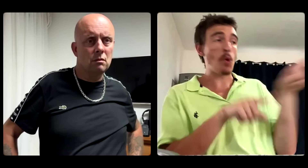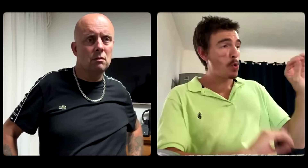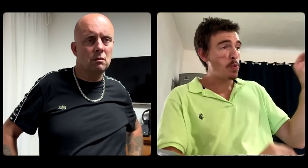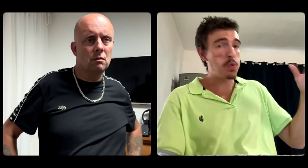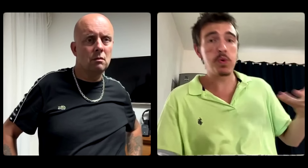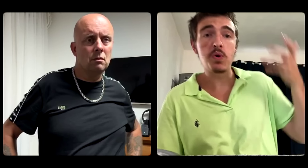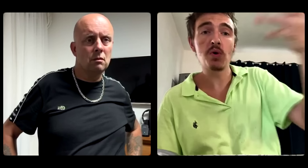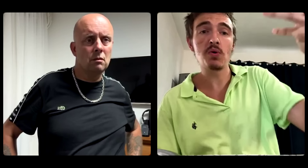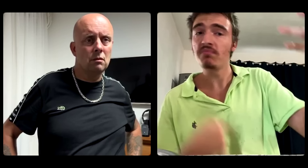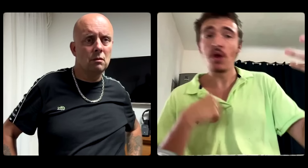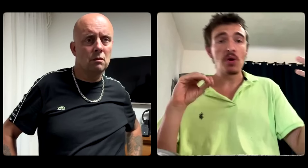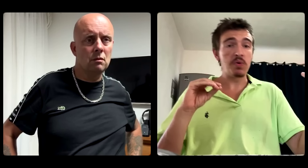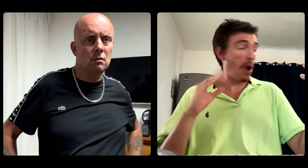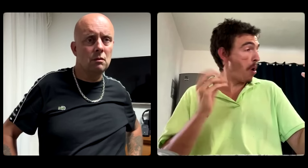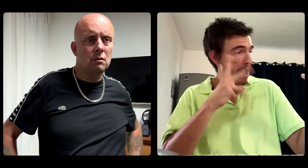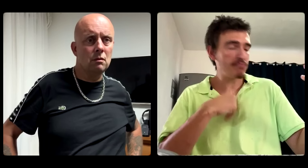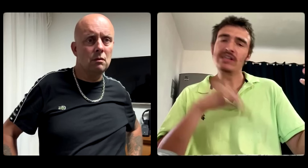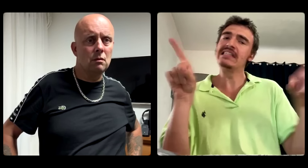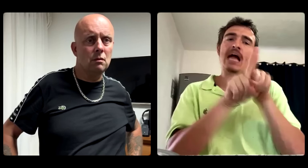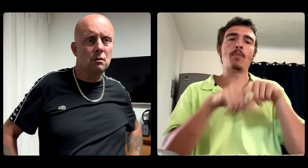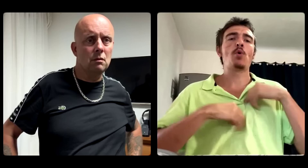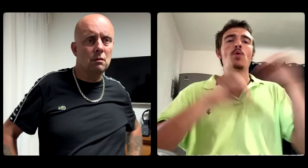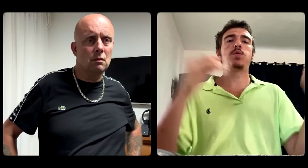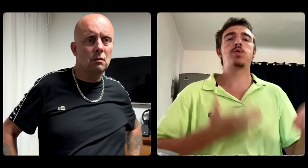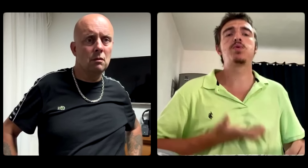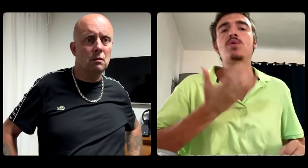doen. Gewoon doen.